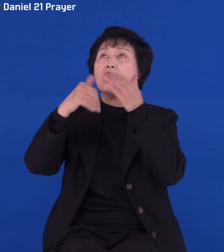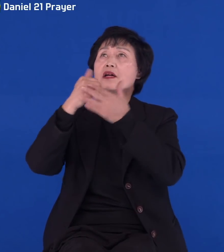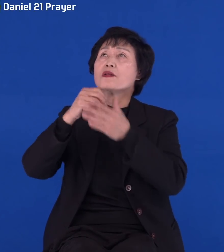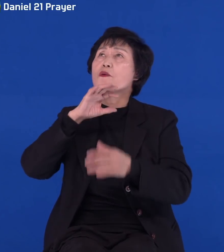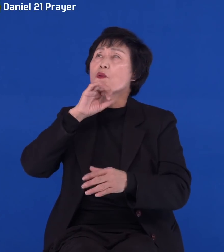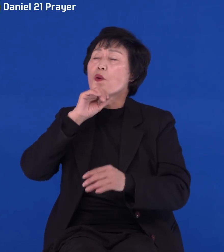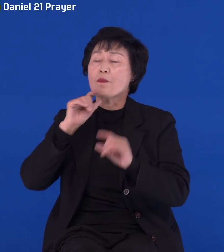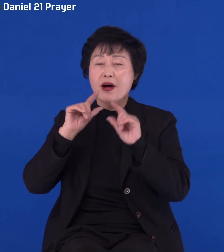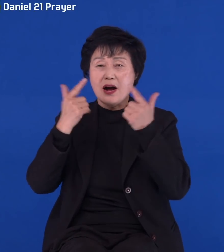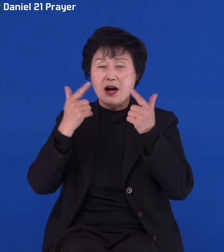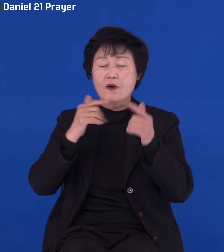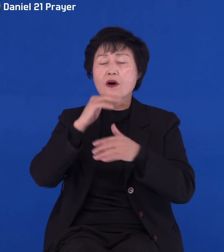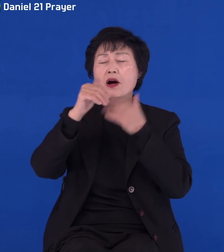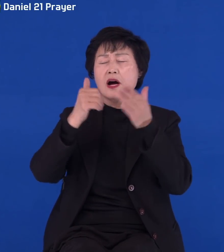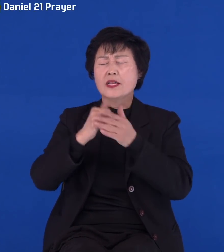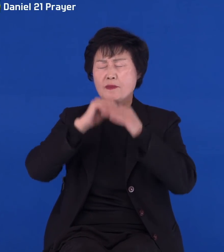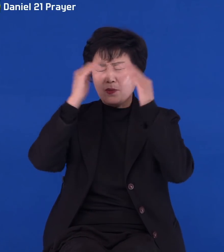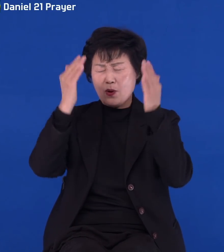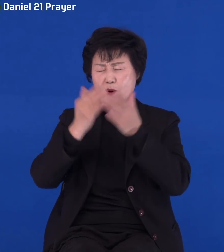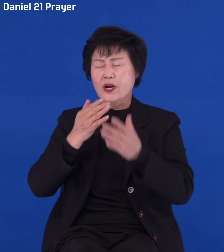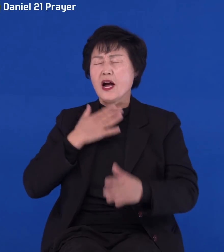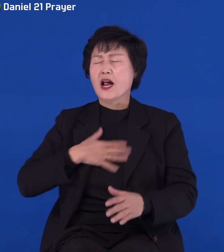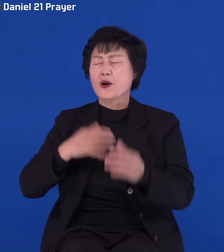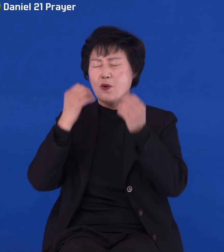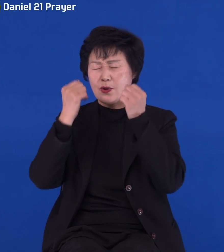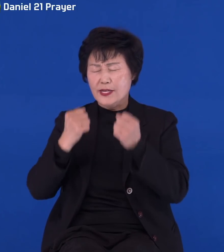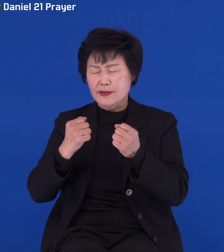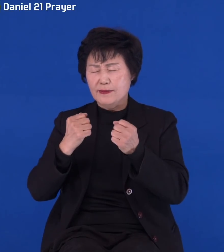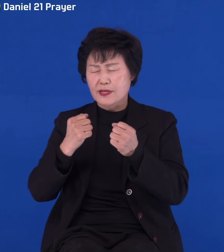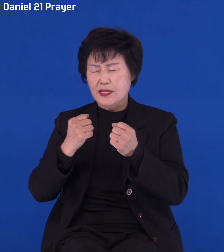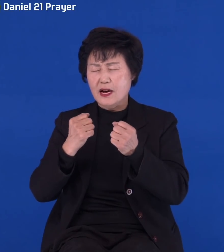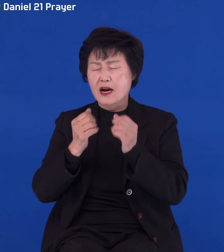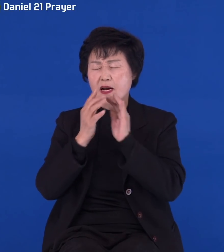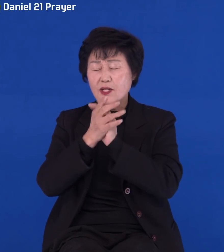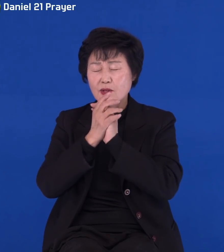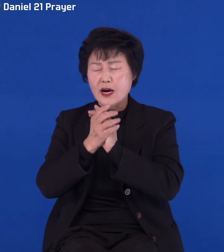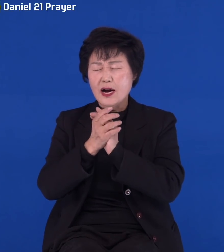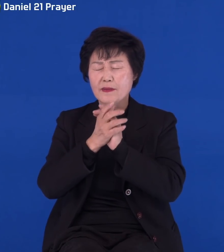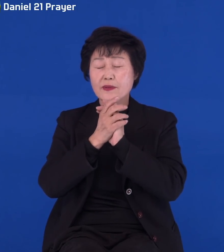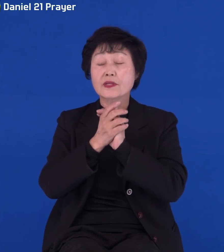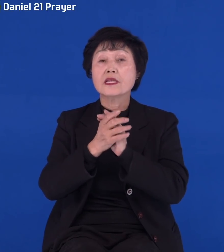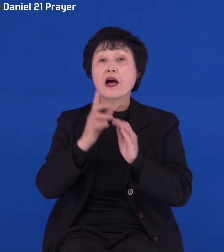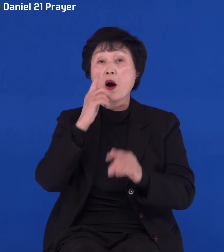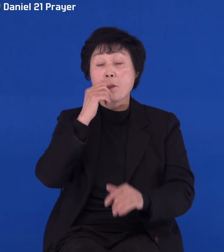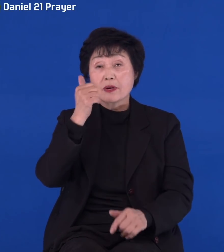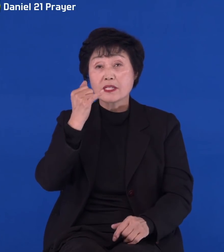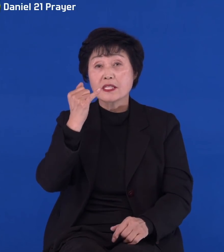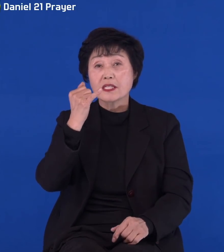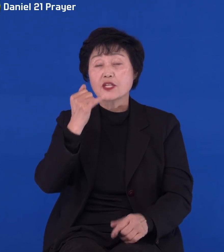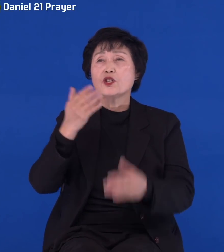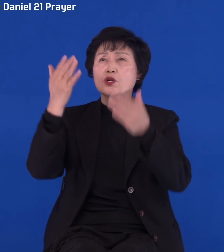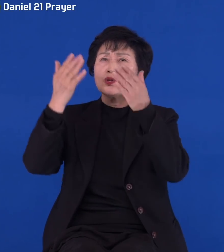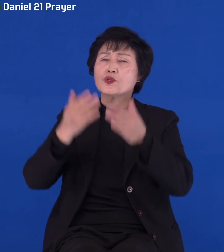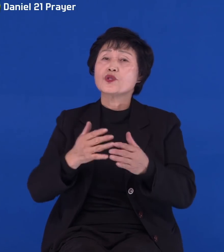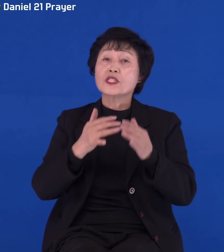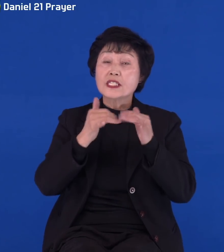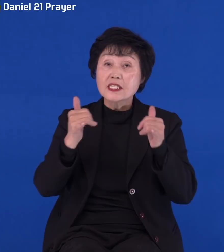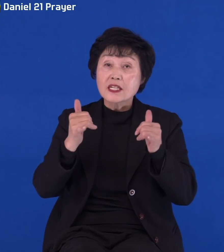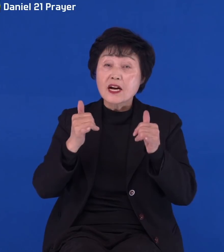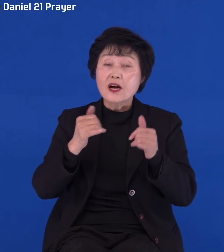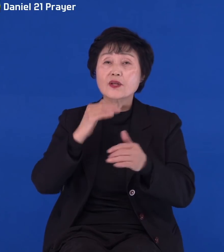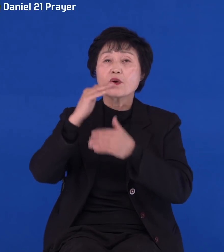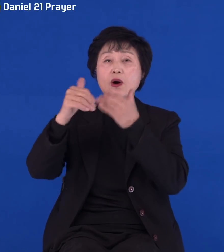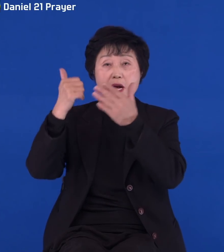모든 것을 아십니다. 날마다 엎드려 기도했던 어머님을 통하여 어떠한 상황 가운데서도 주신 자도 여호와시요 취하신